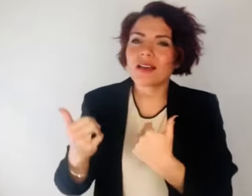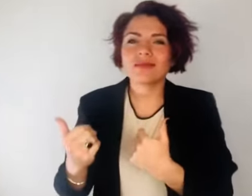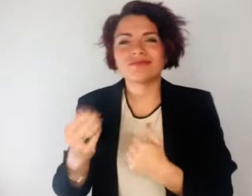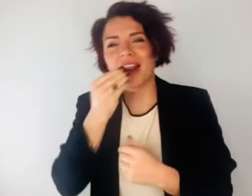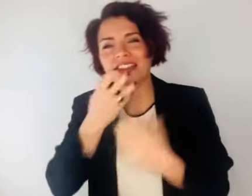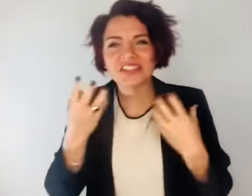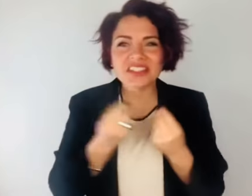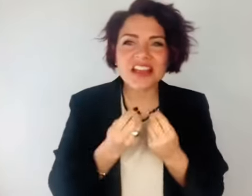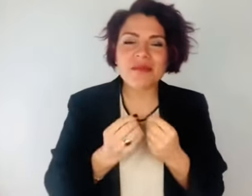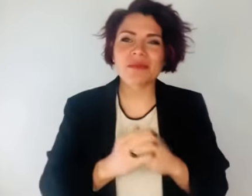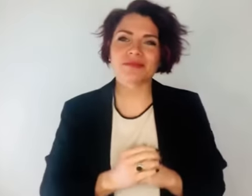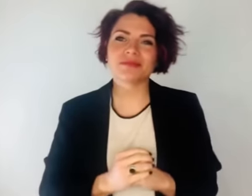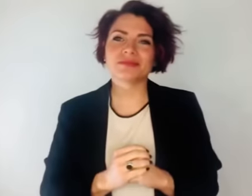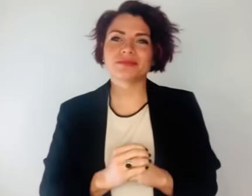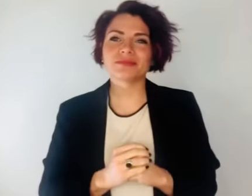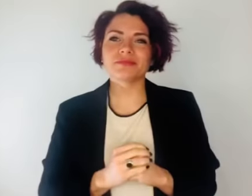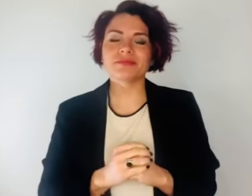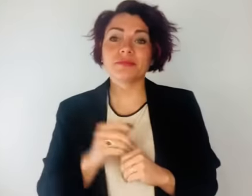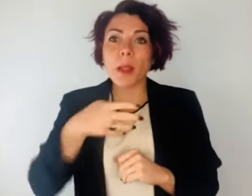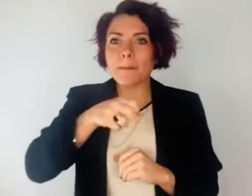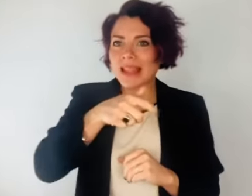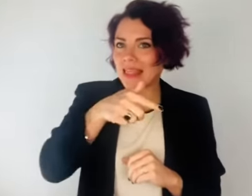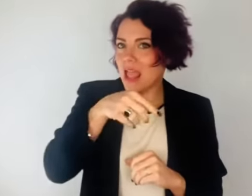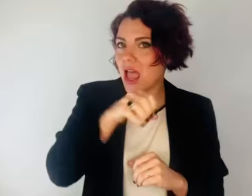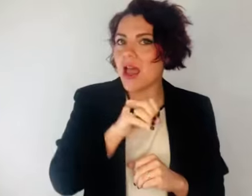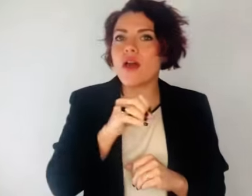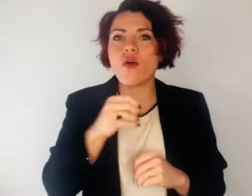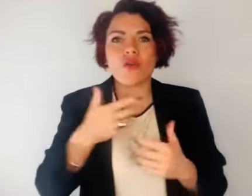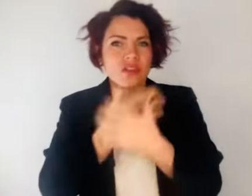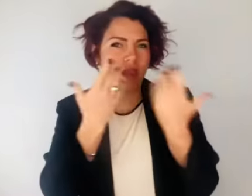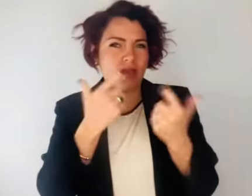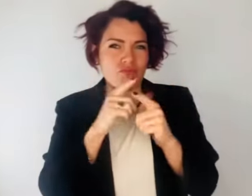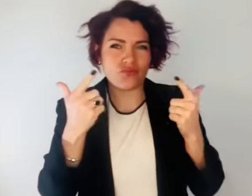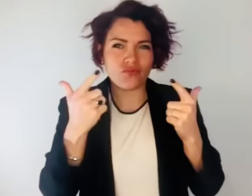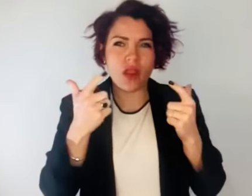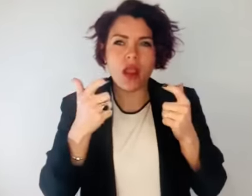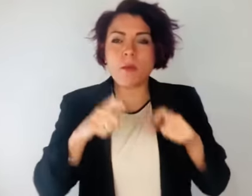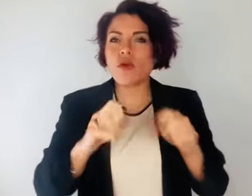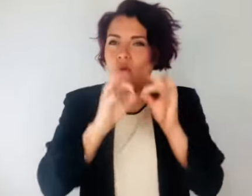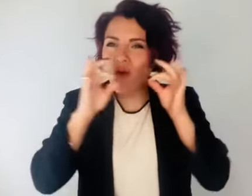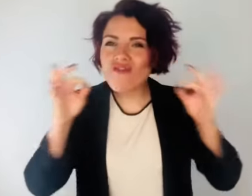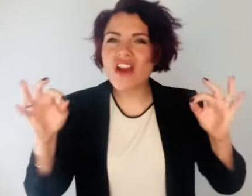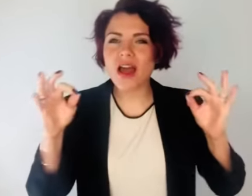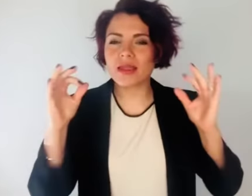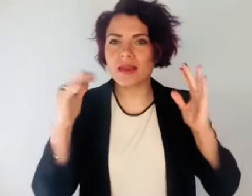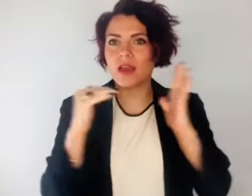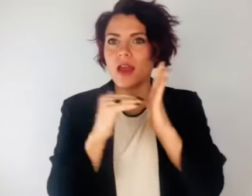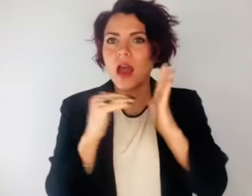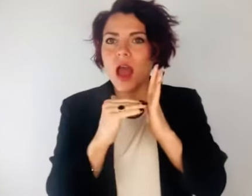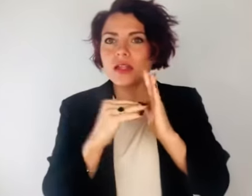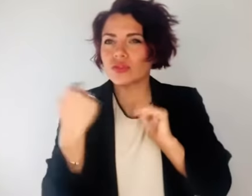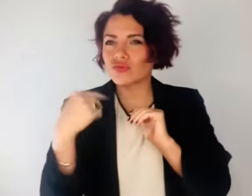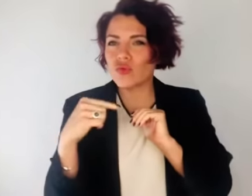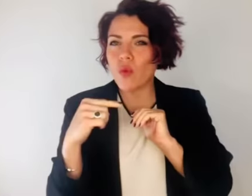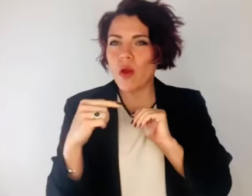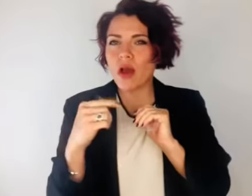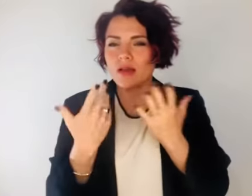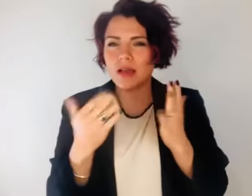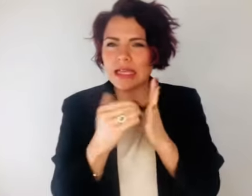invitarlo al pranzo qui l'evangelista e ambiguo e questo casa sua non si capisce se la casa di gesù